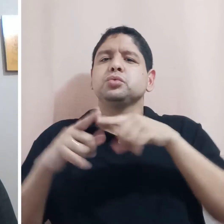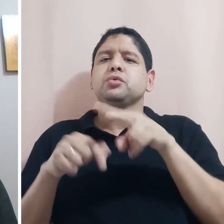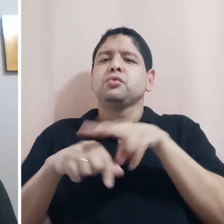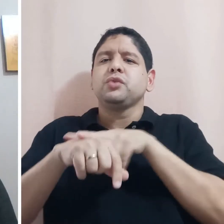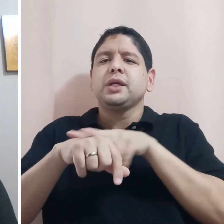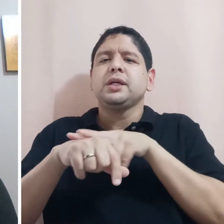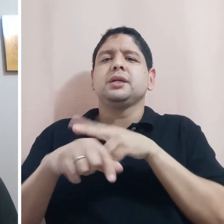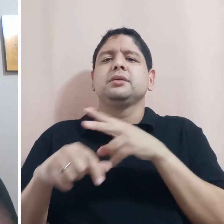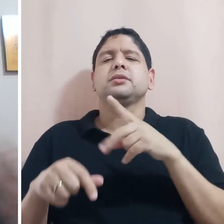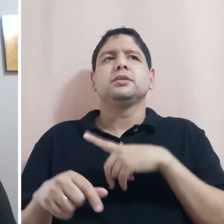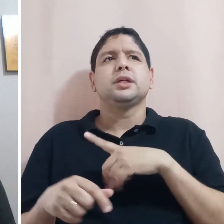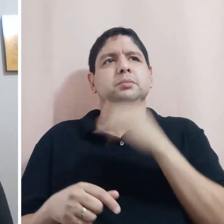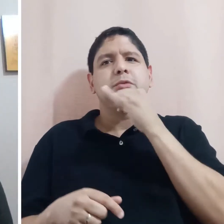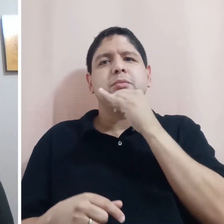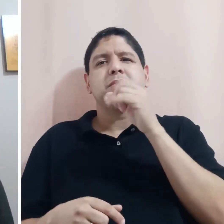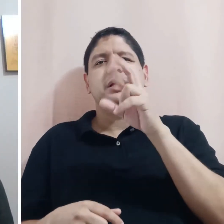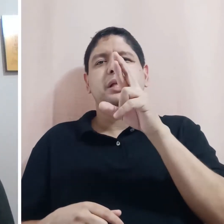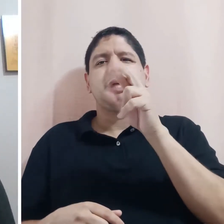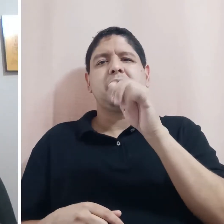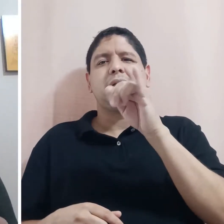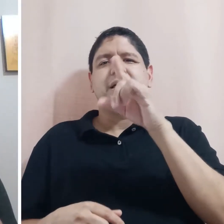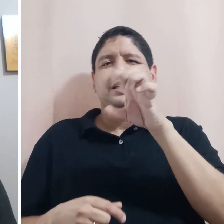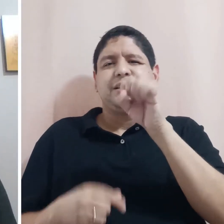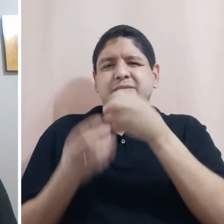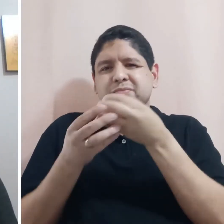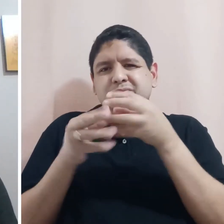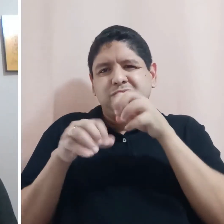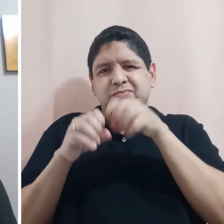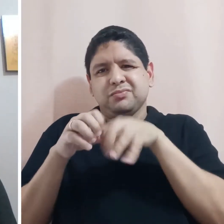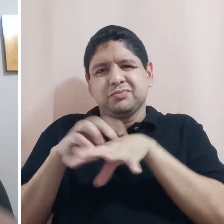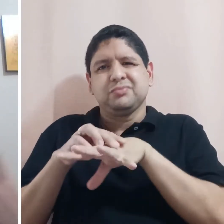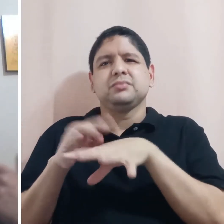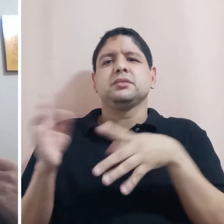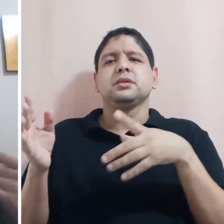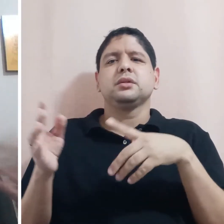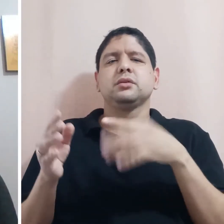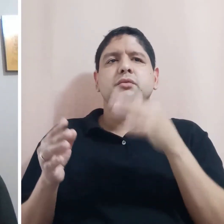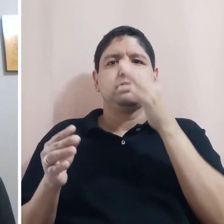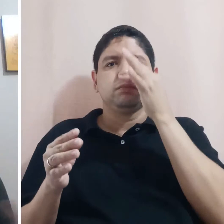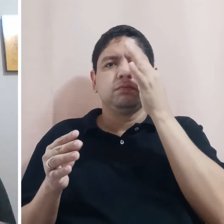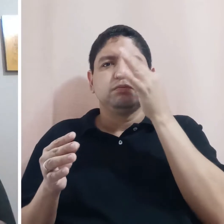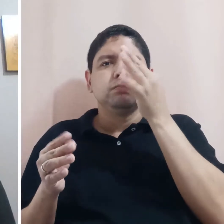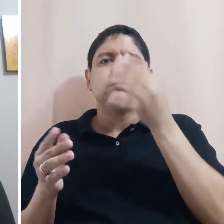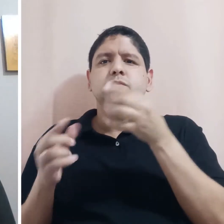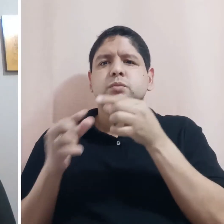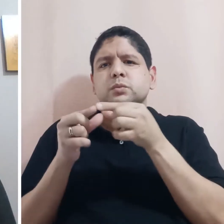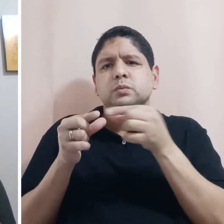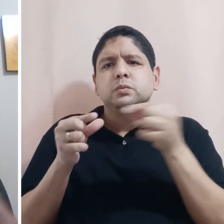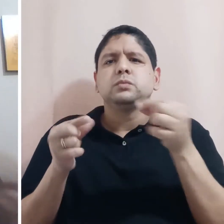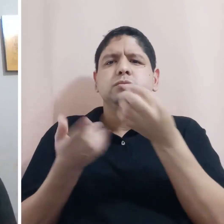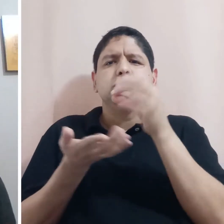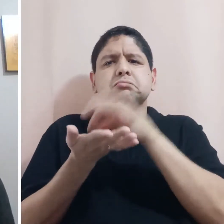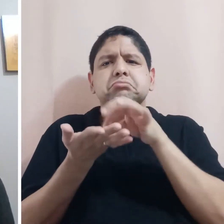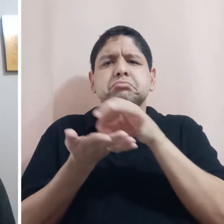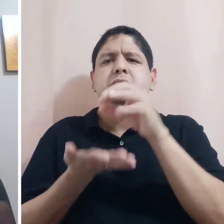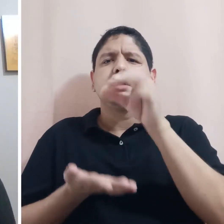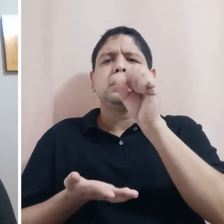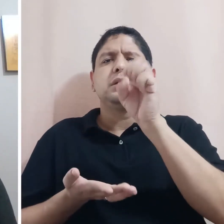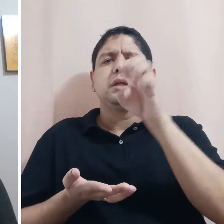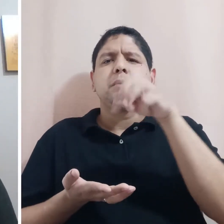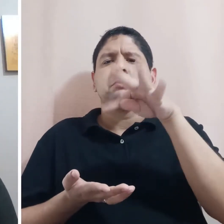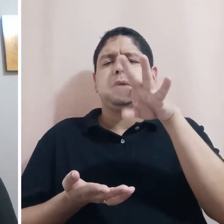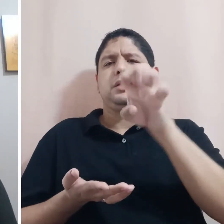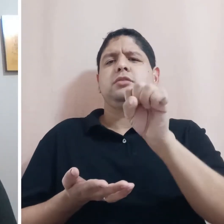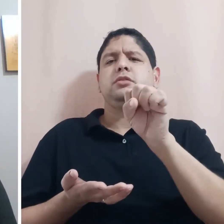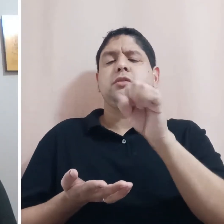elas são temperos, né? São produtos vegetais, que podem ser desde raízes, folhas, frutos, sementes,